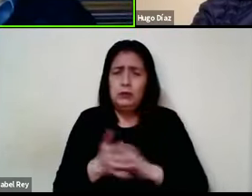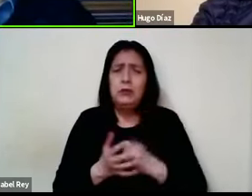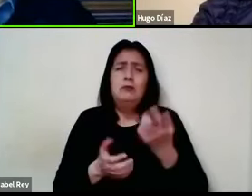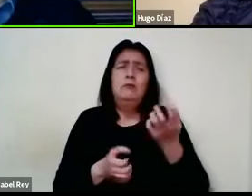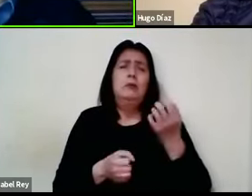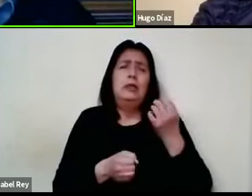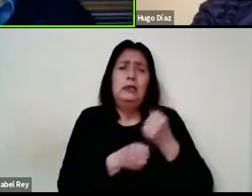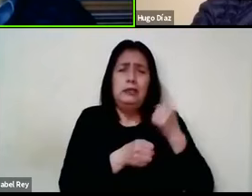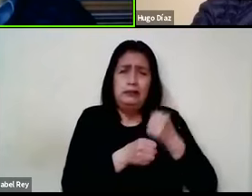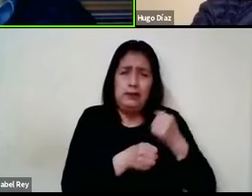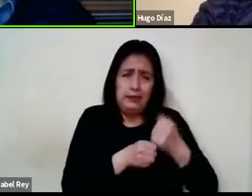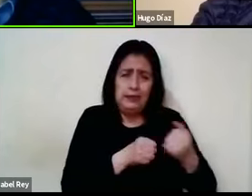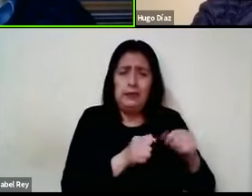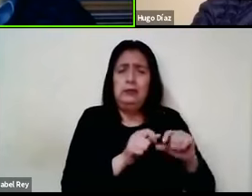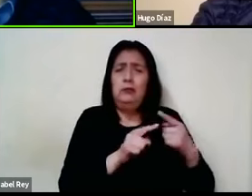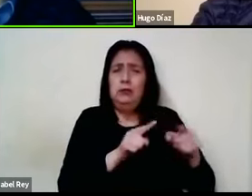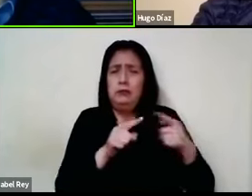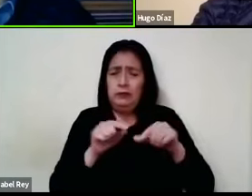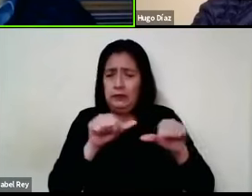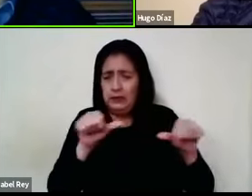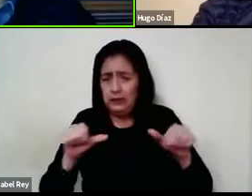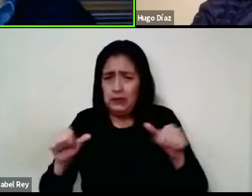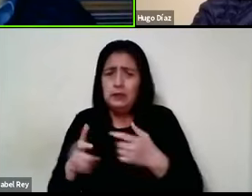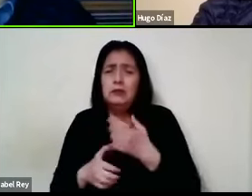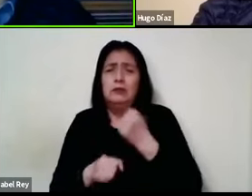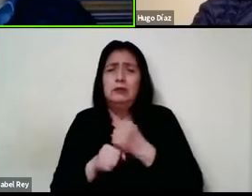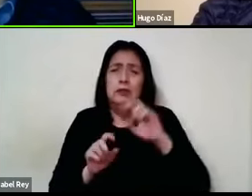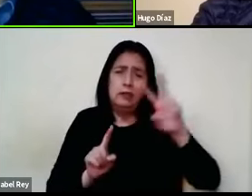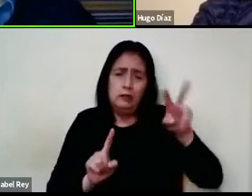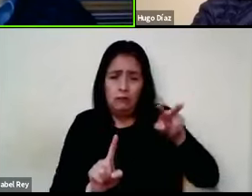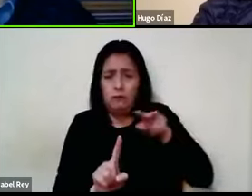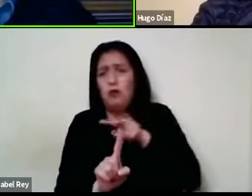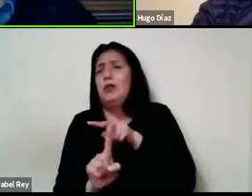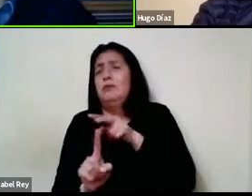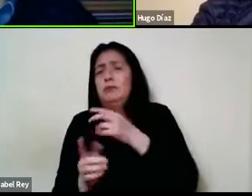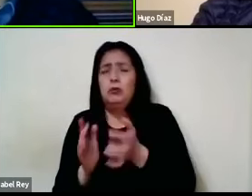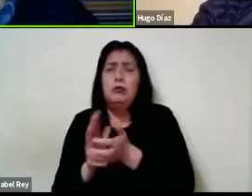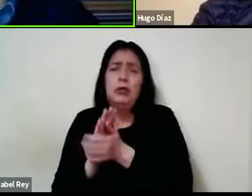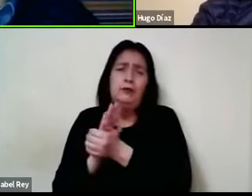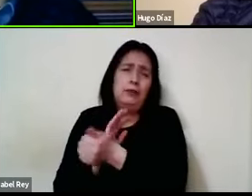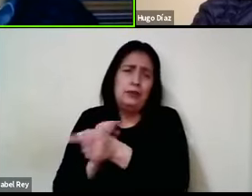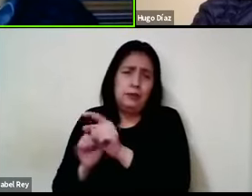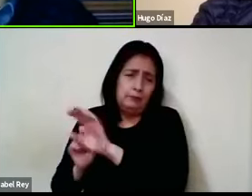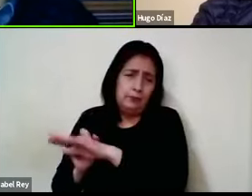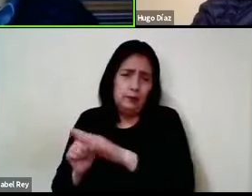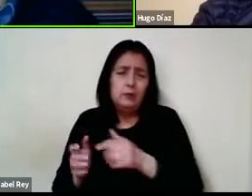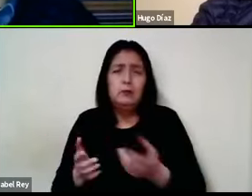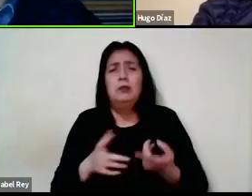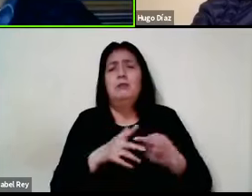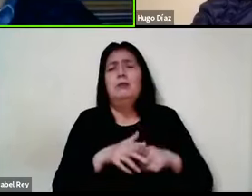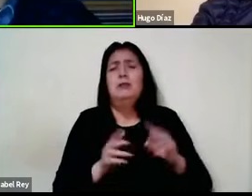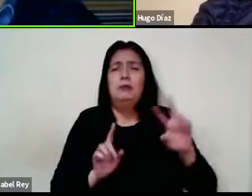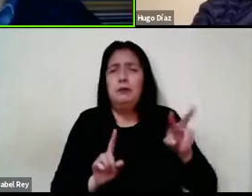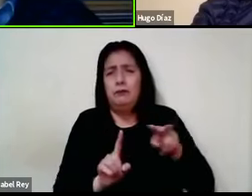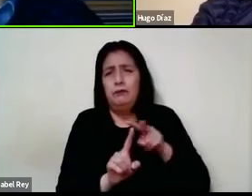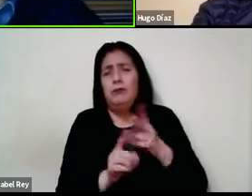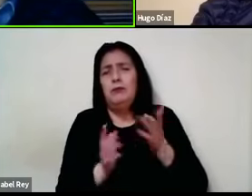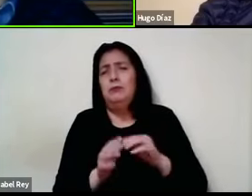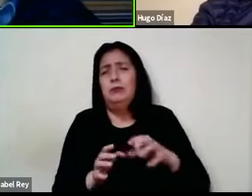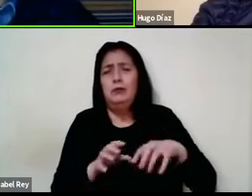áreas, verdaderamente habremos trabajado el enfoque por competencias. Porque si no, vamos a empezar a trabajar el enfoque por